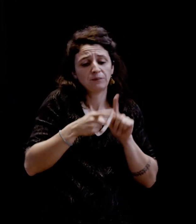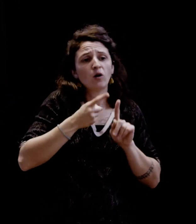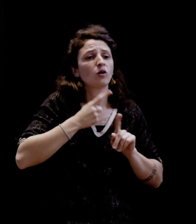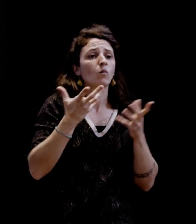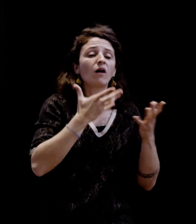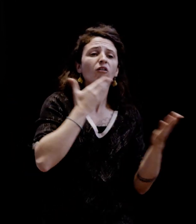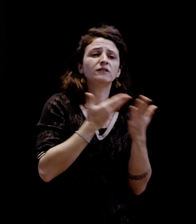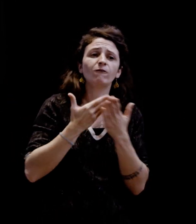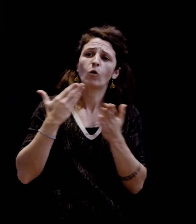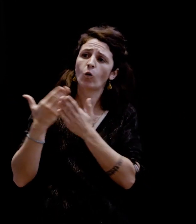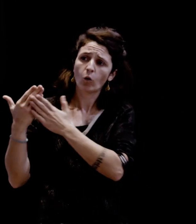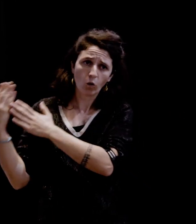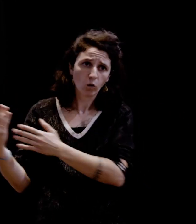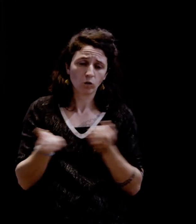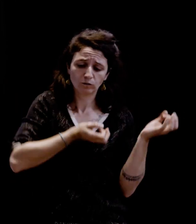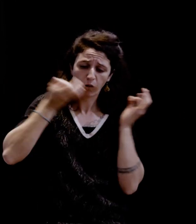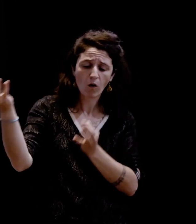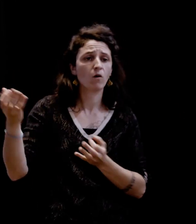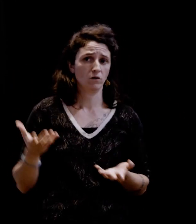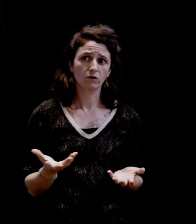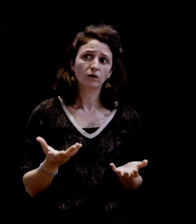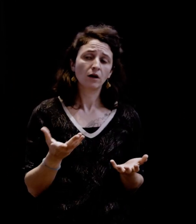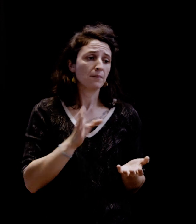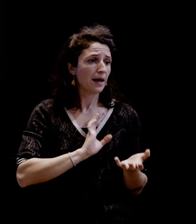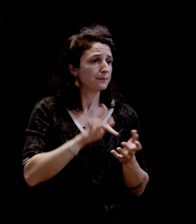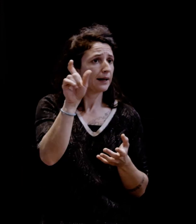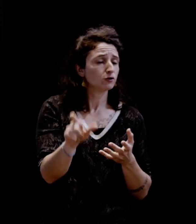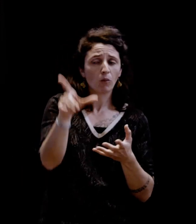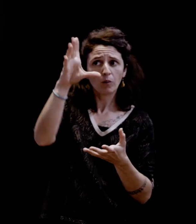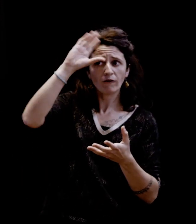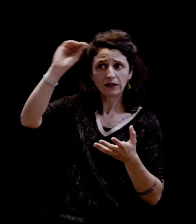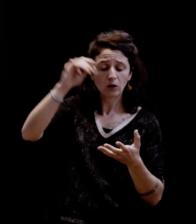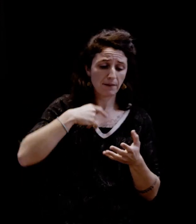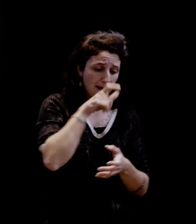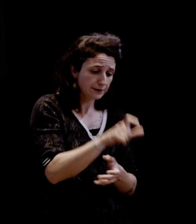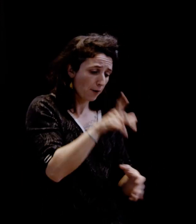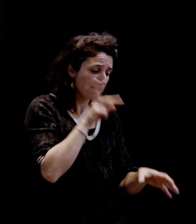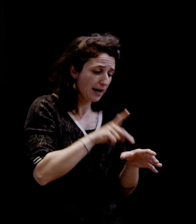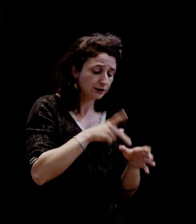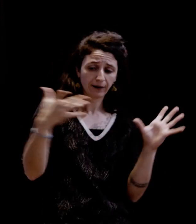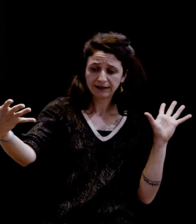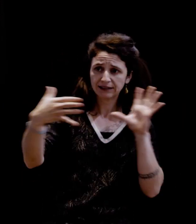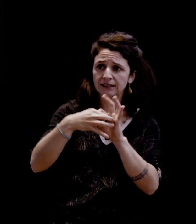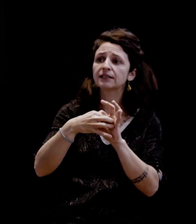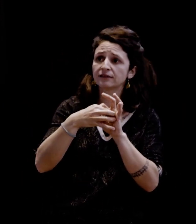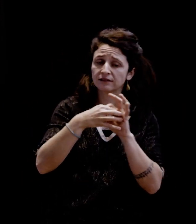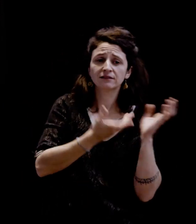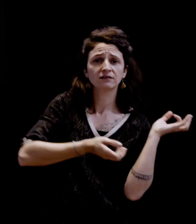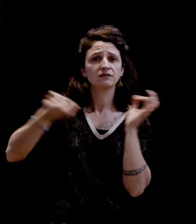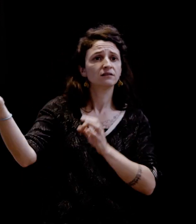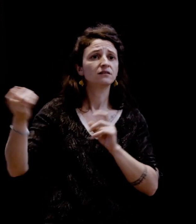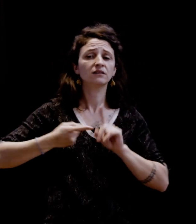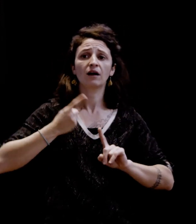c'est cette relation qui va se créer avec le personnel de réhabilitation dentaire, avec les dentistes, l'assistante